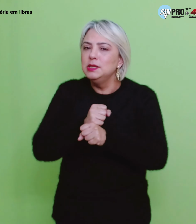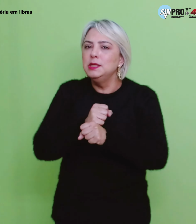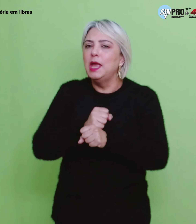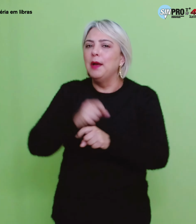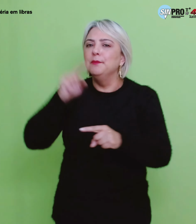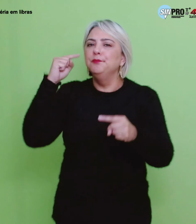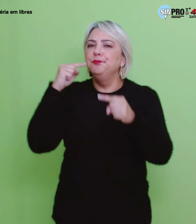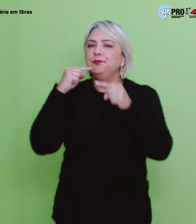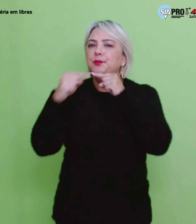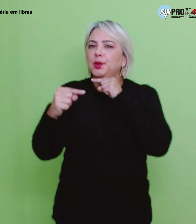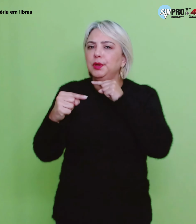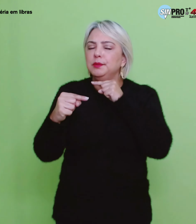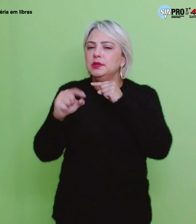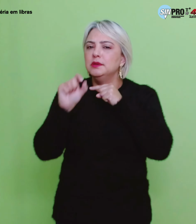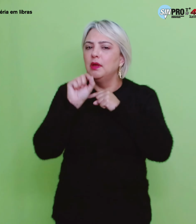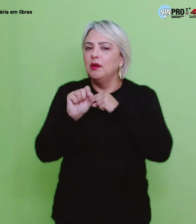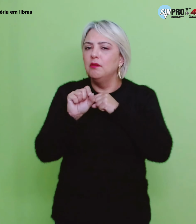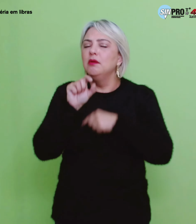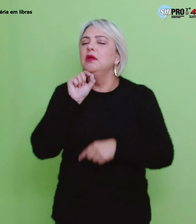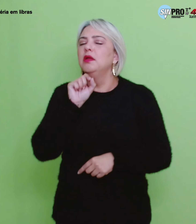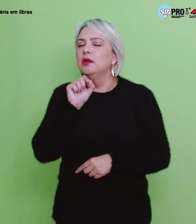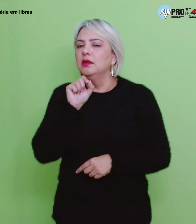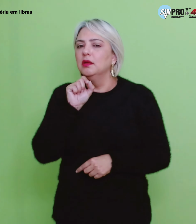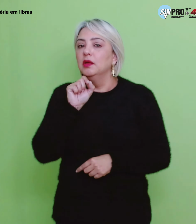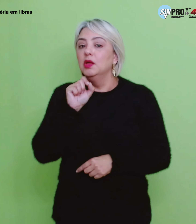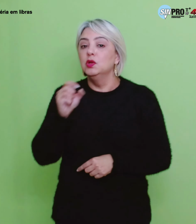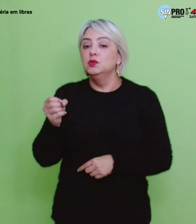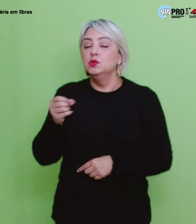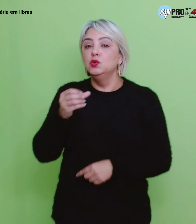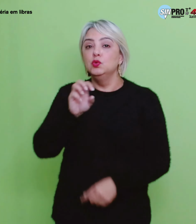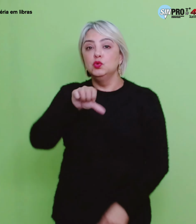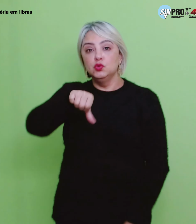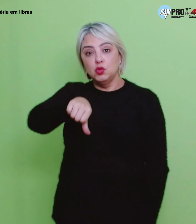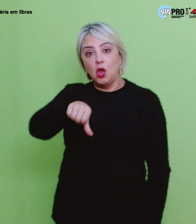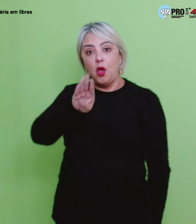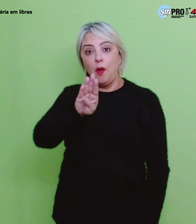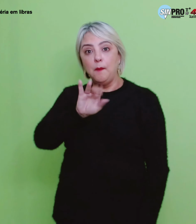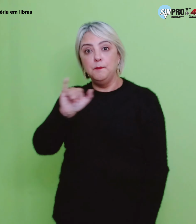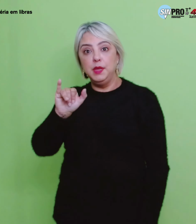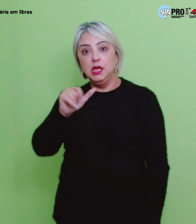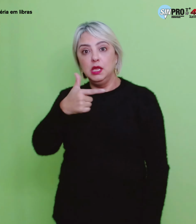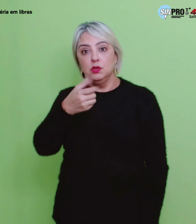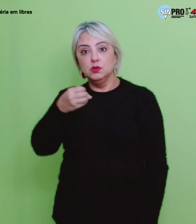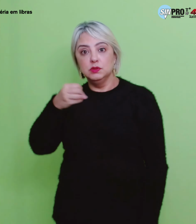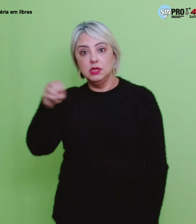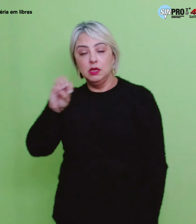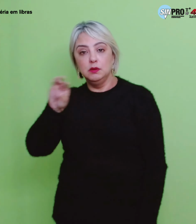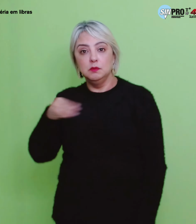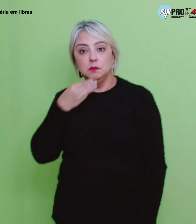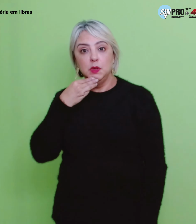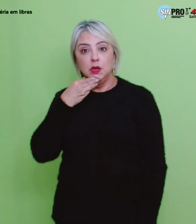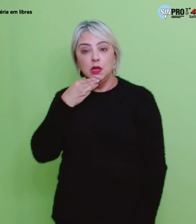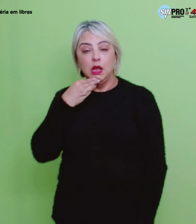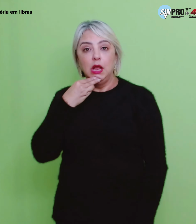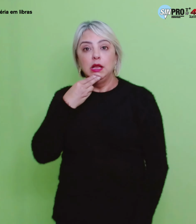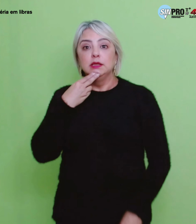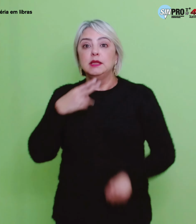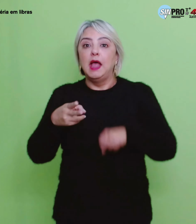a sanção do orçamento impôs que dos 9 bilhões e 200 milhões das